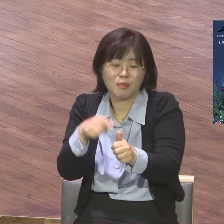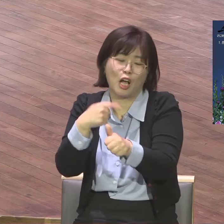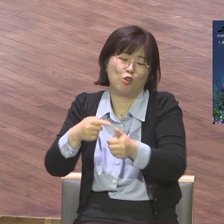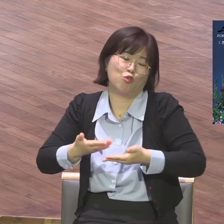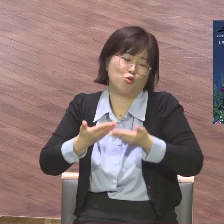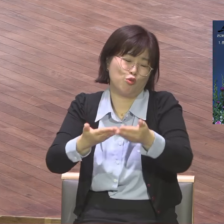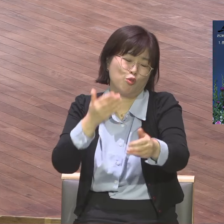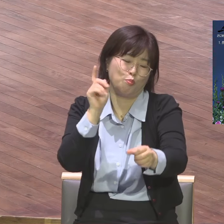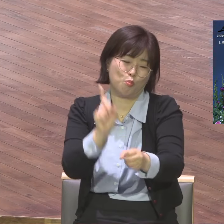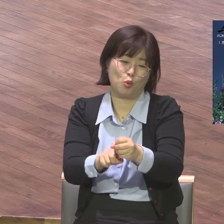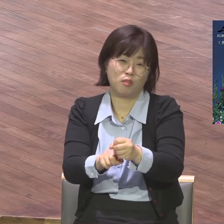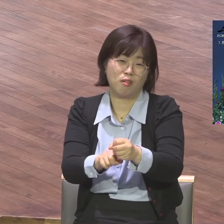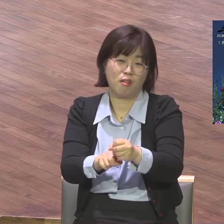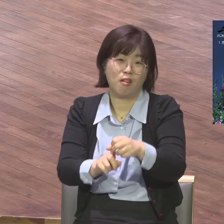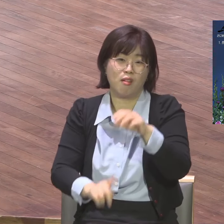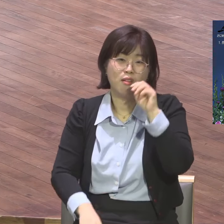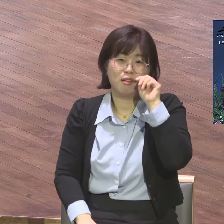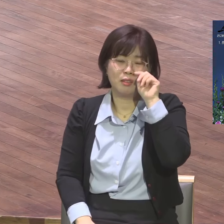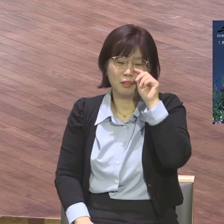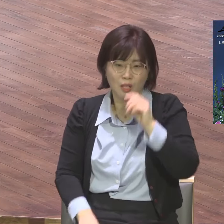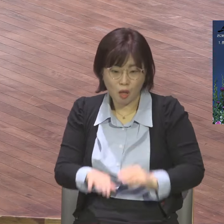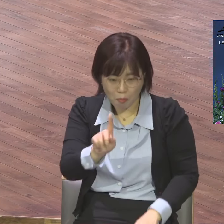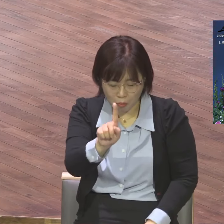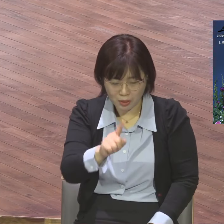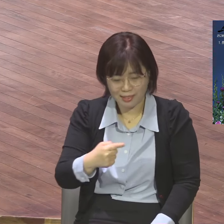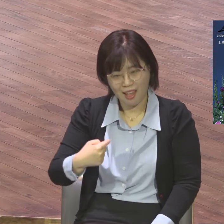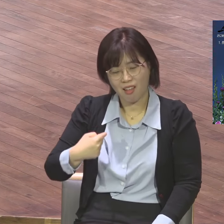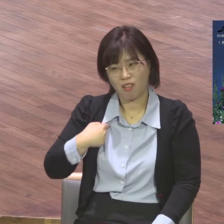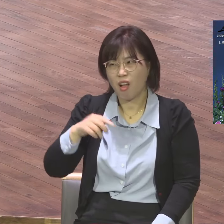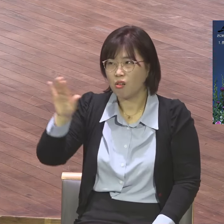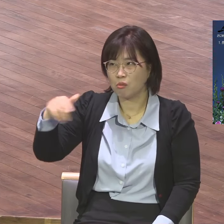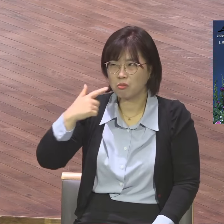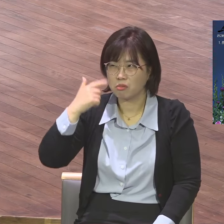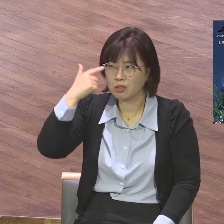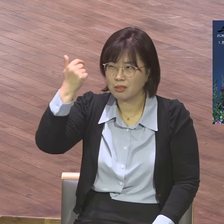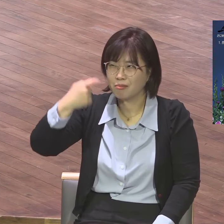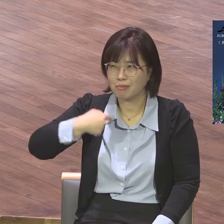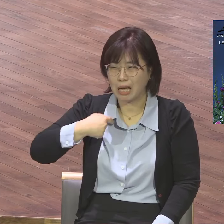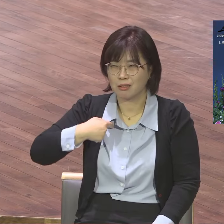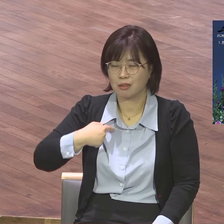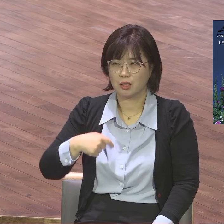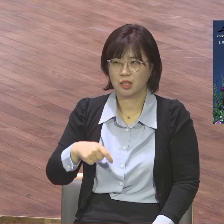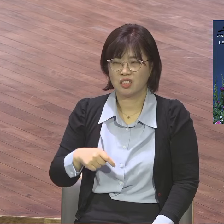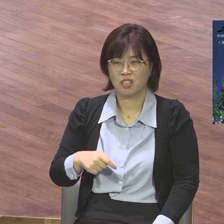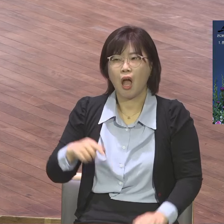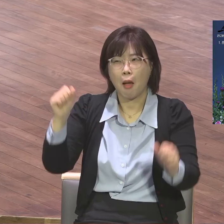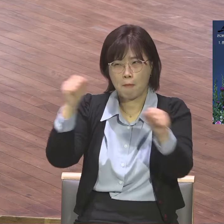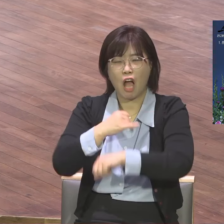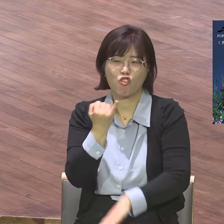아는 게 지혜예요. 망하기 전에, 망해 보고가 아니라 망하기 전에 미리